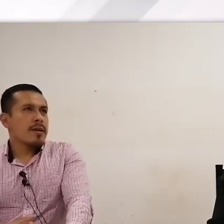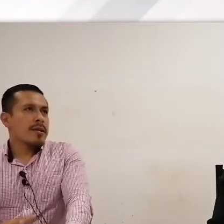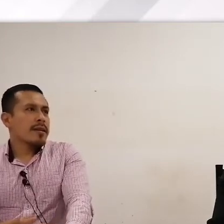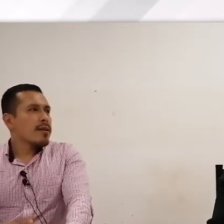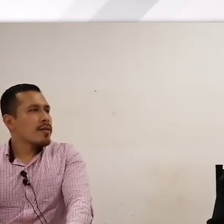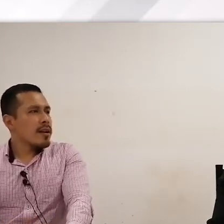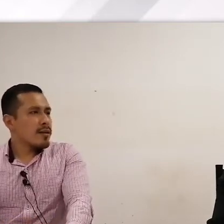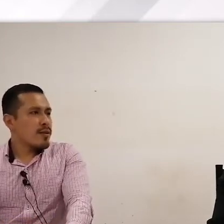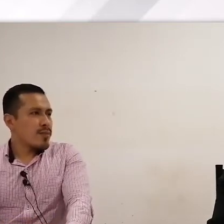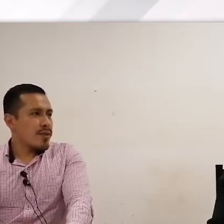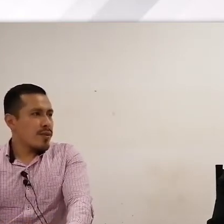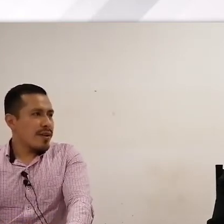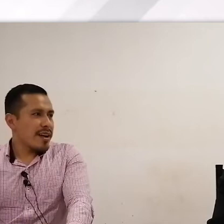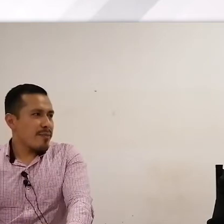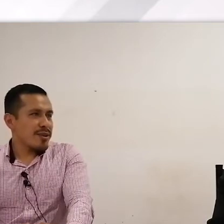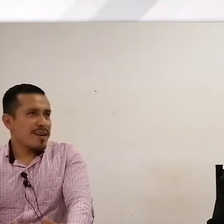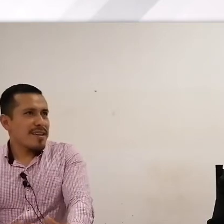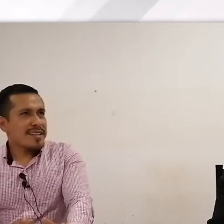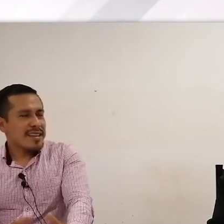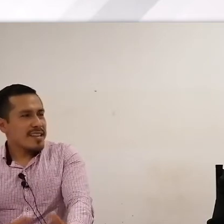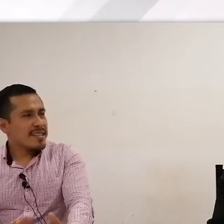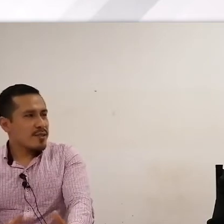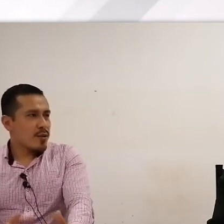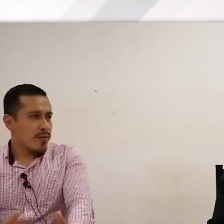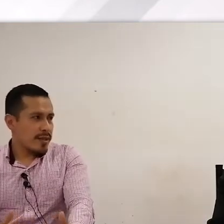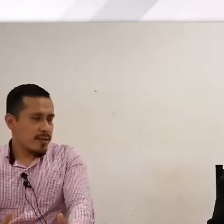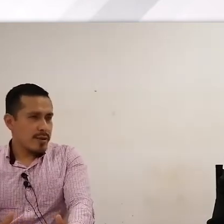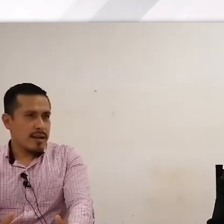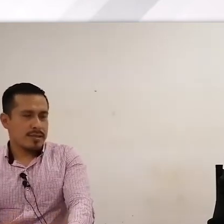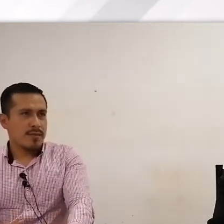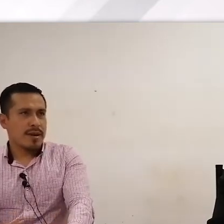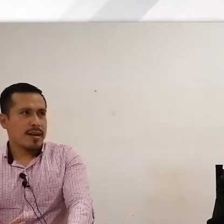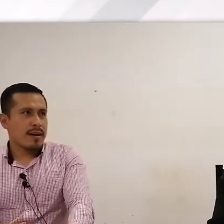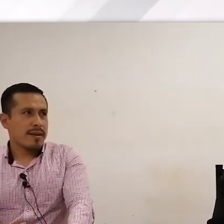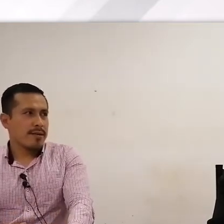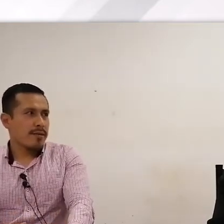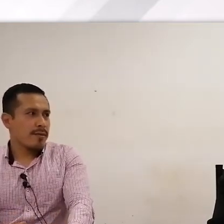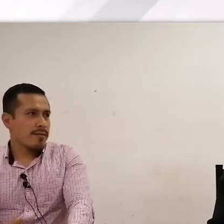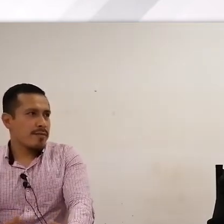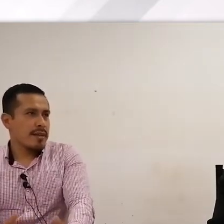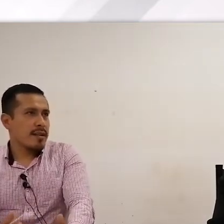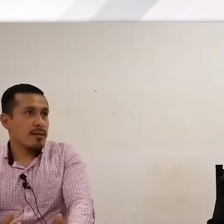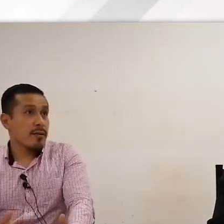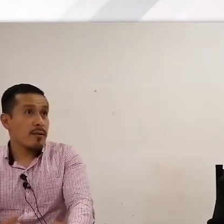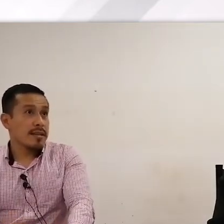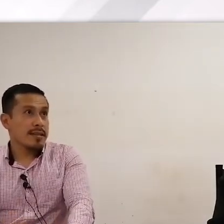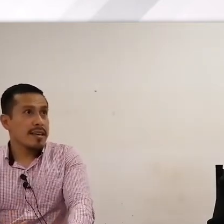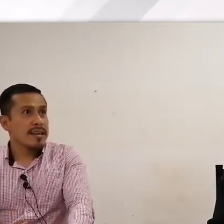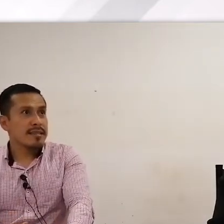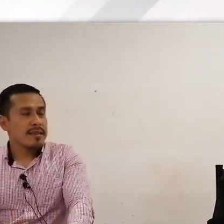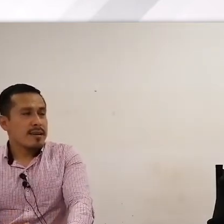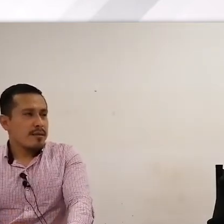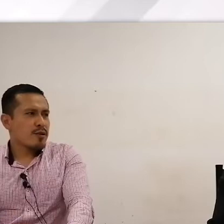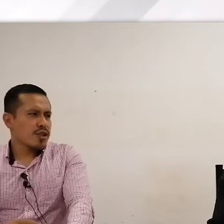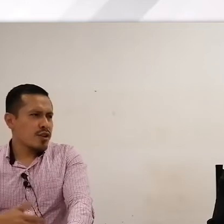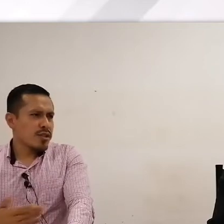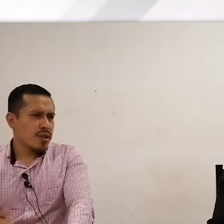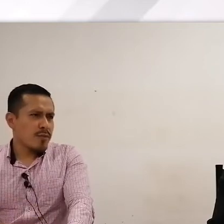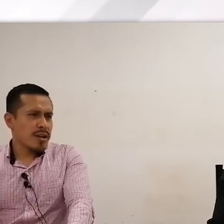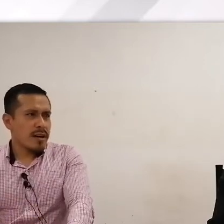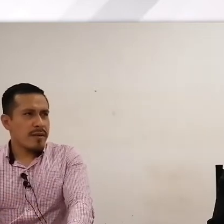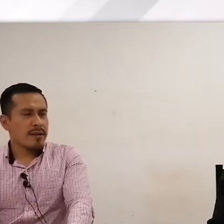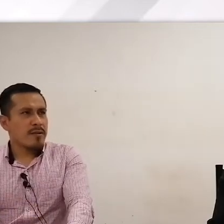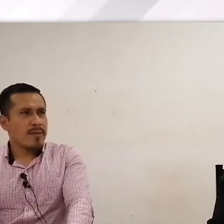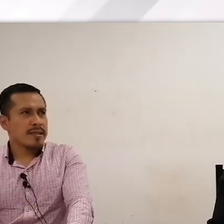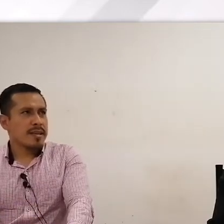Posteriormente, cuando entré con el grupo, pues había señas no convencionales, no manejaba yo del todo las señas. Los chicos